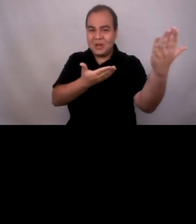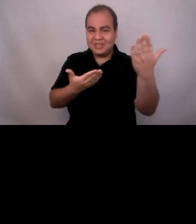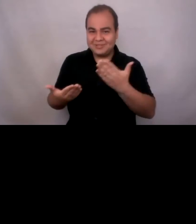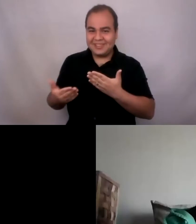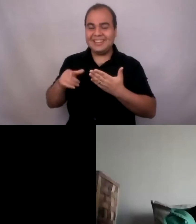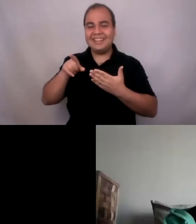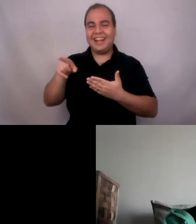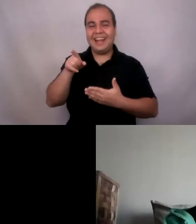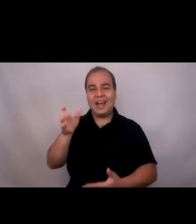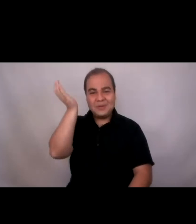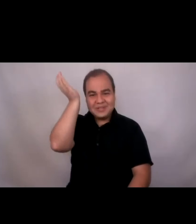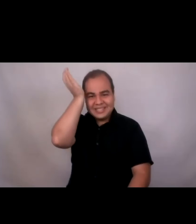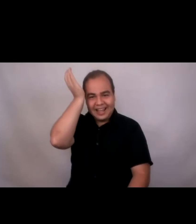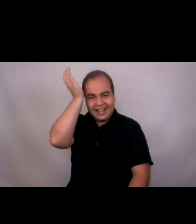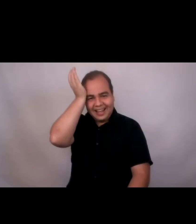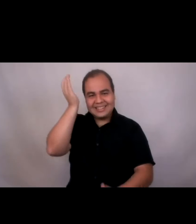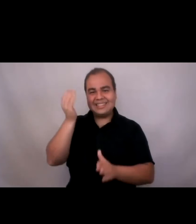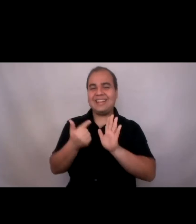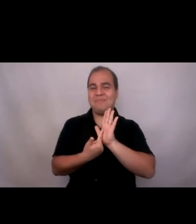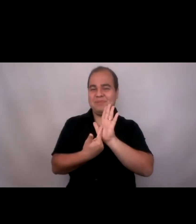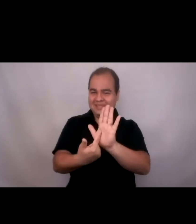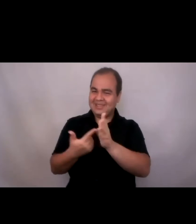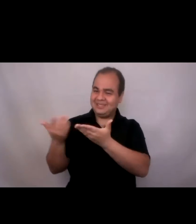SESC. Então, Adriana.